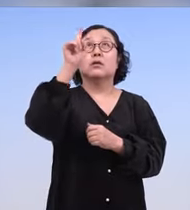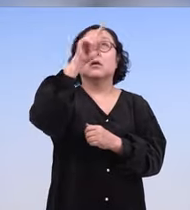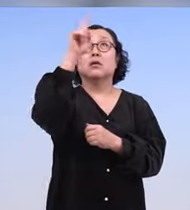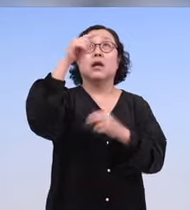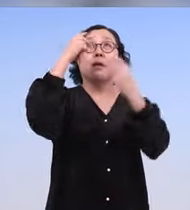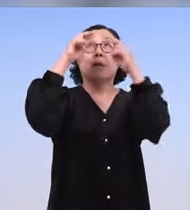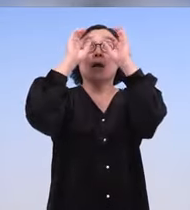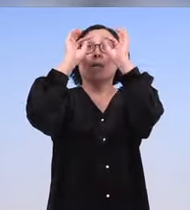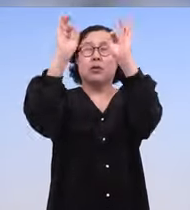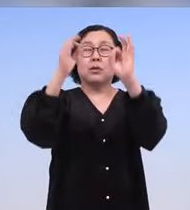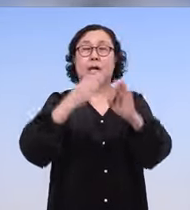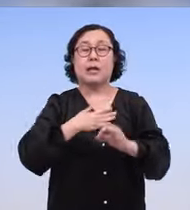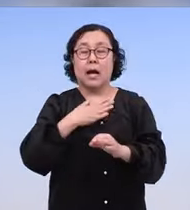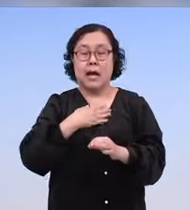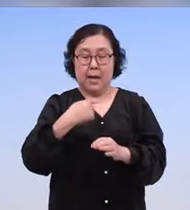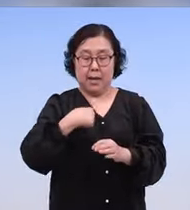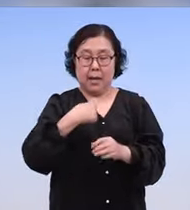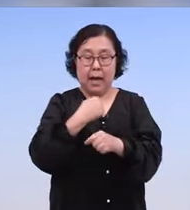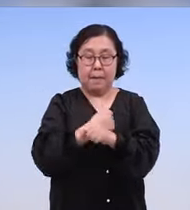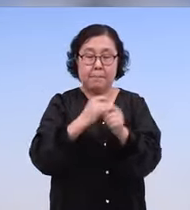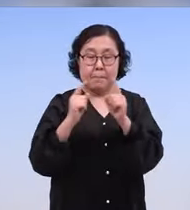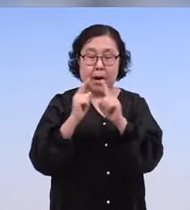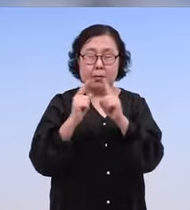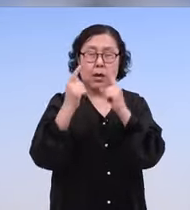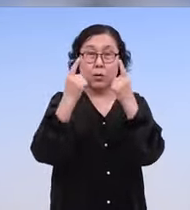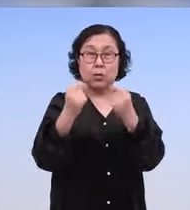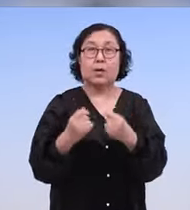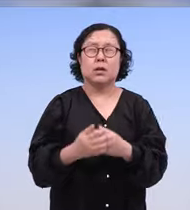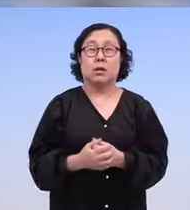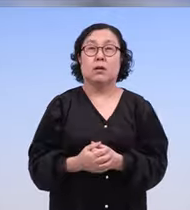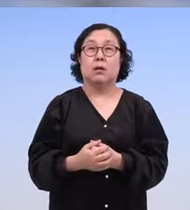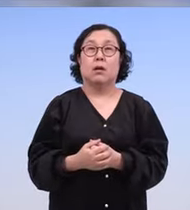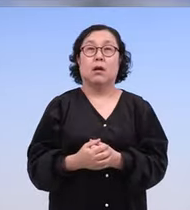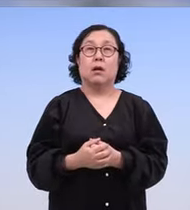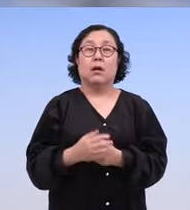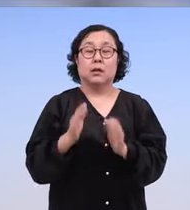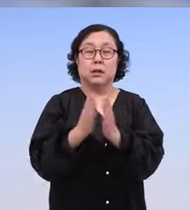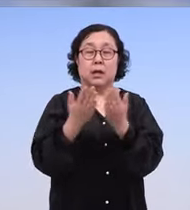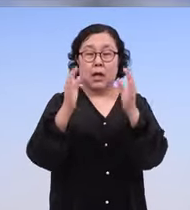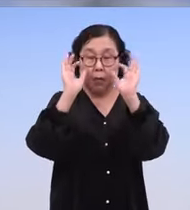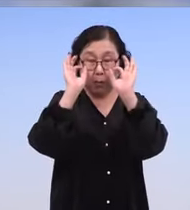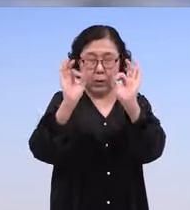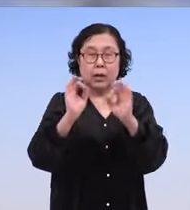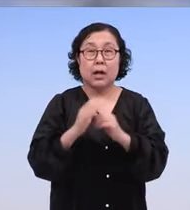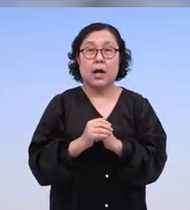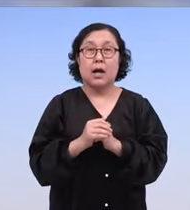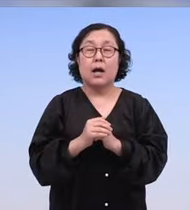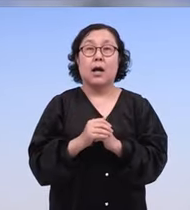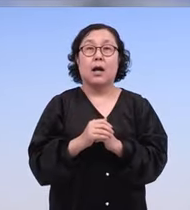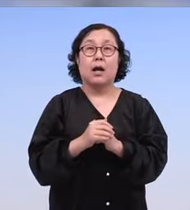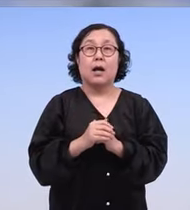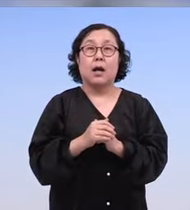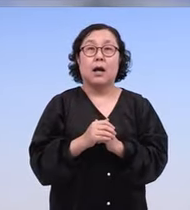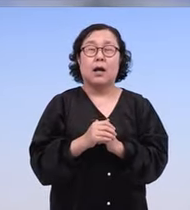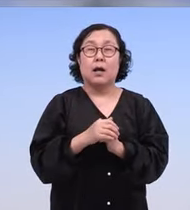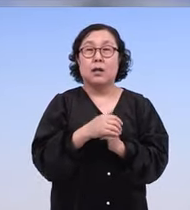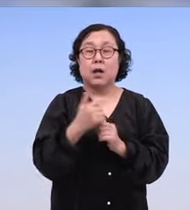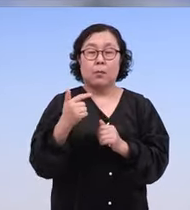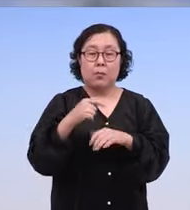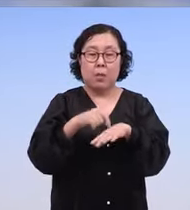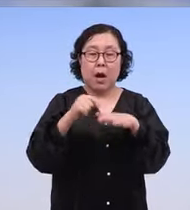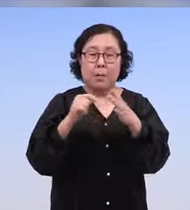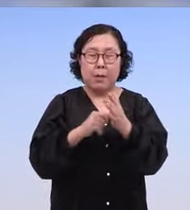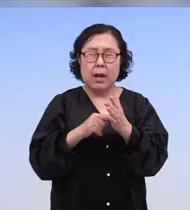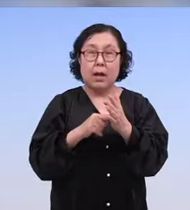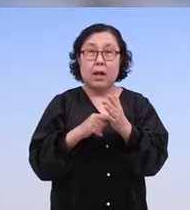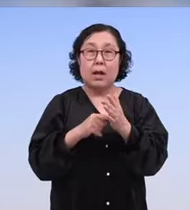있는데 그 대사가 꼭 자기 보고 한 얘기처럼 들린 겁니다. 그래서 이제 그 책에 보니까 너무나 이 대사가 이제